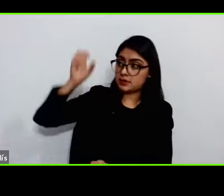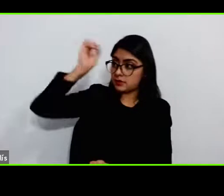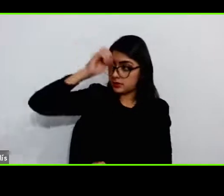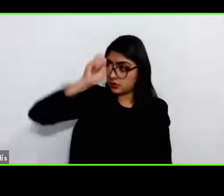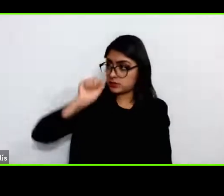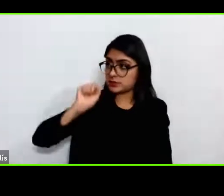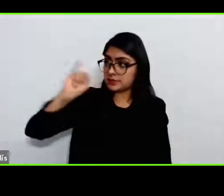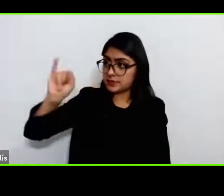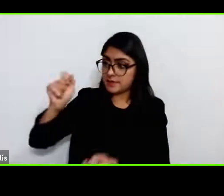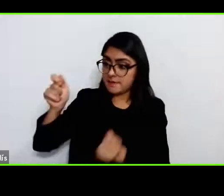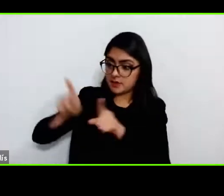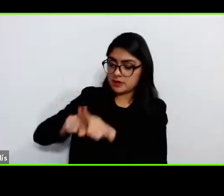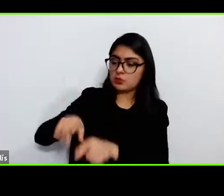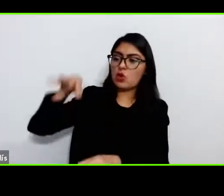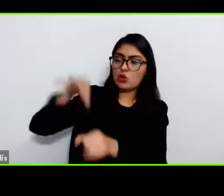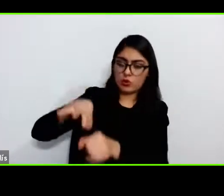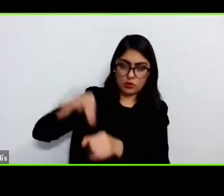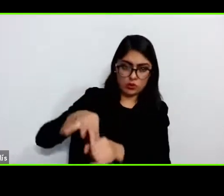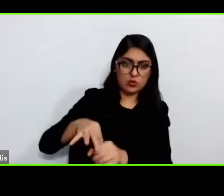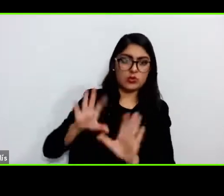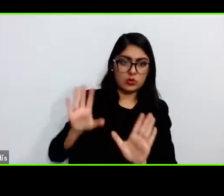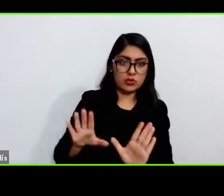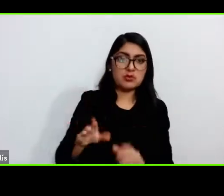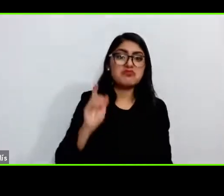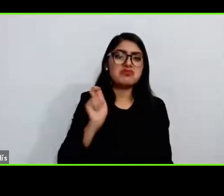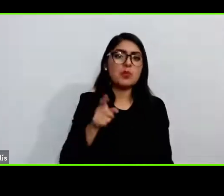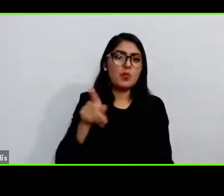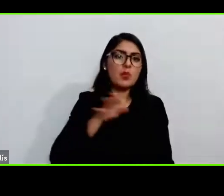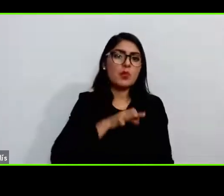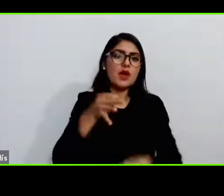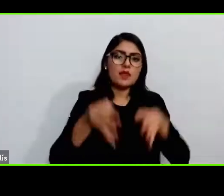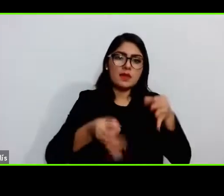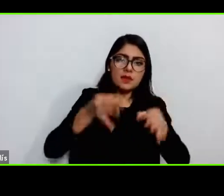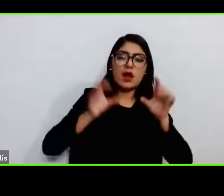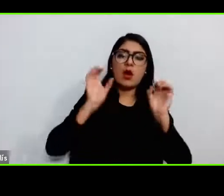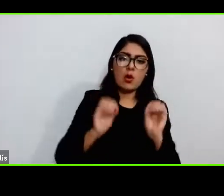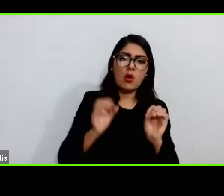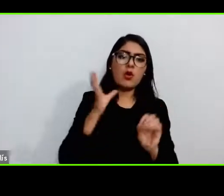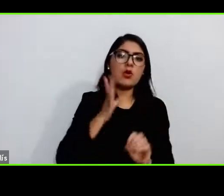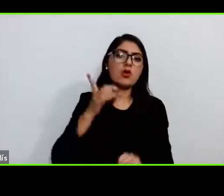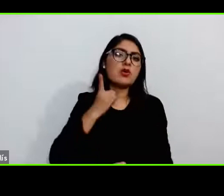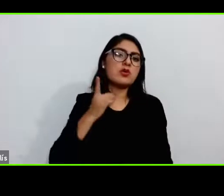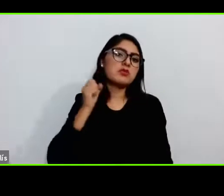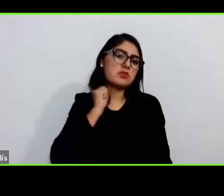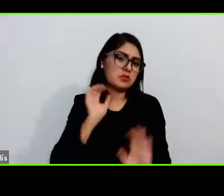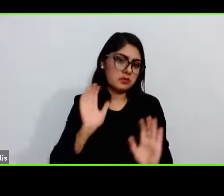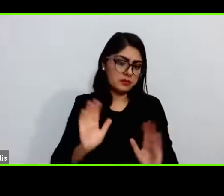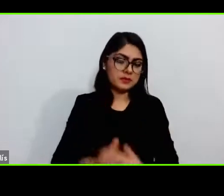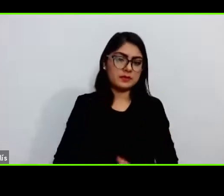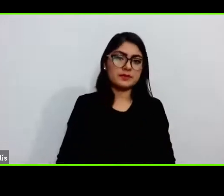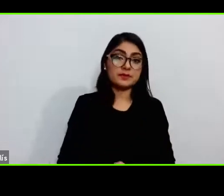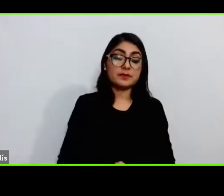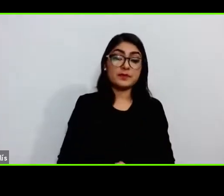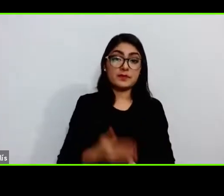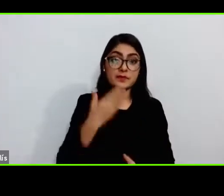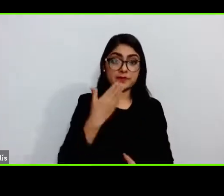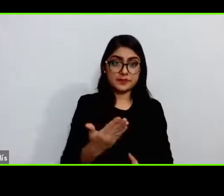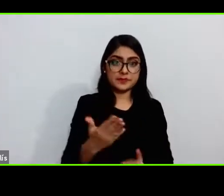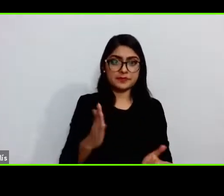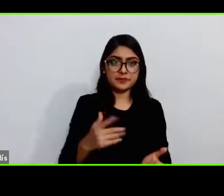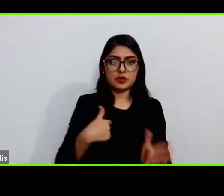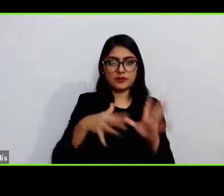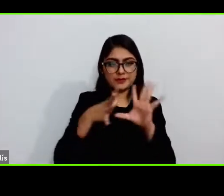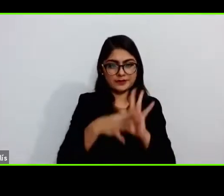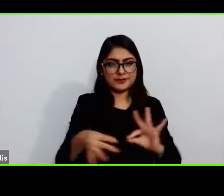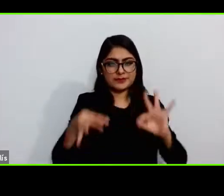tribunales constitucionales o en órganos representativos. Pues bien, hasta aquí, digamos, es la